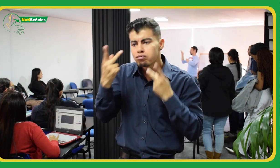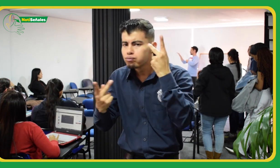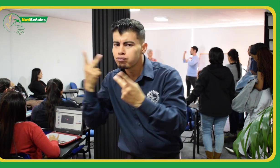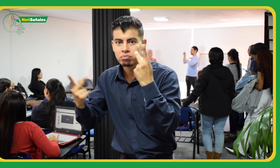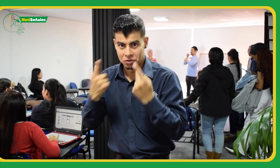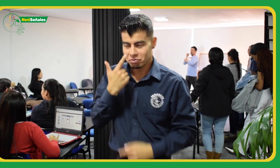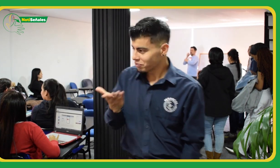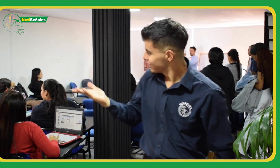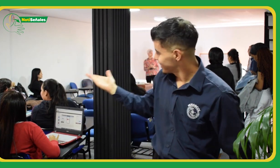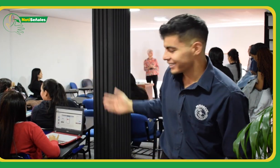observen